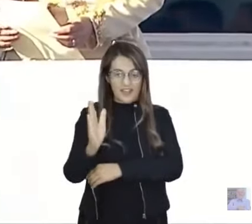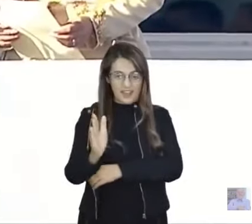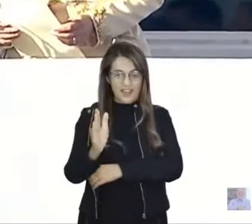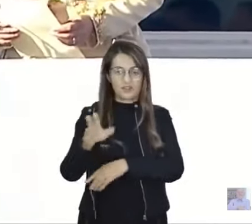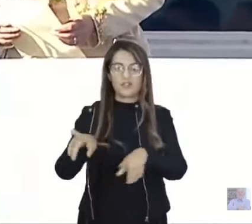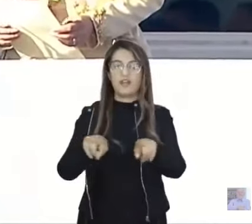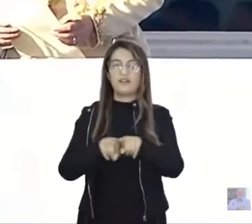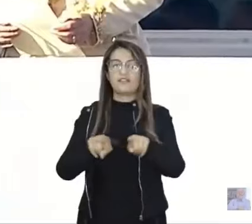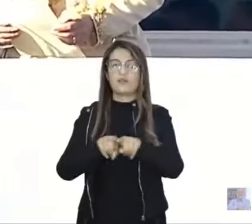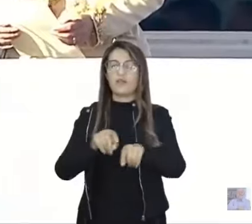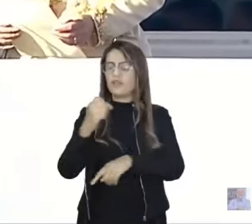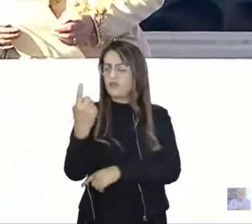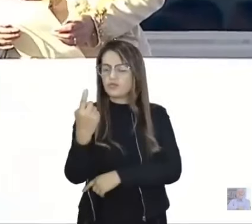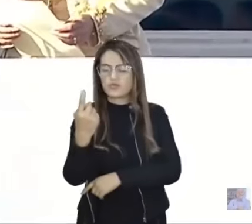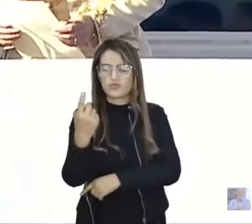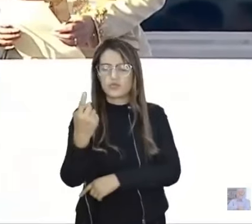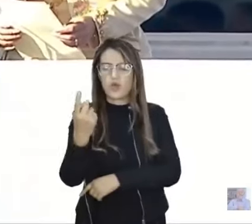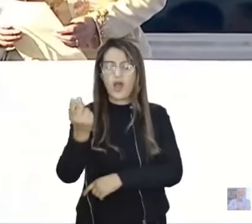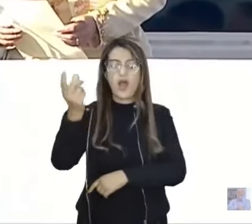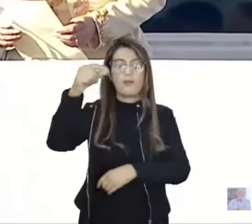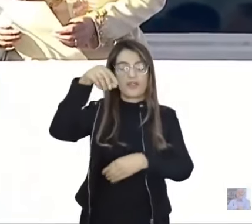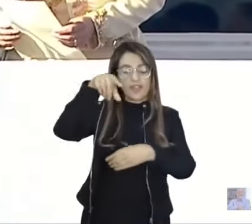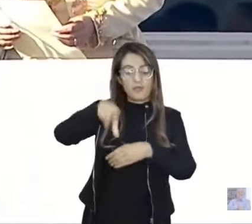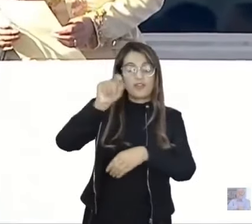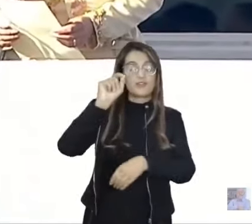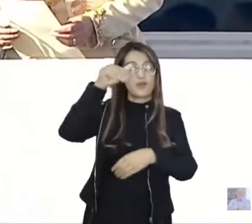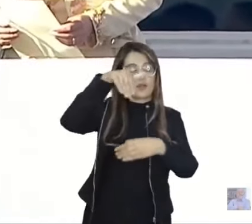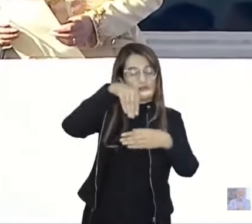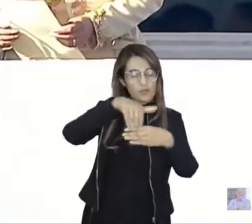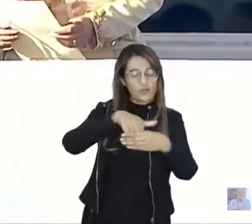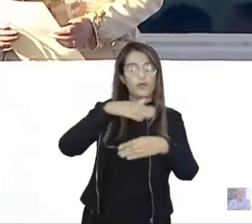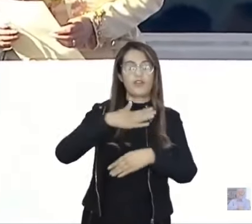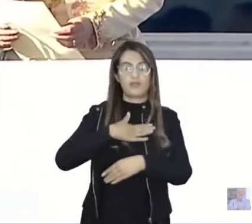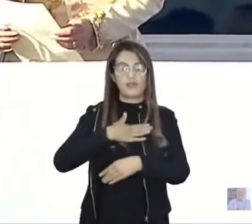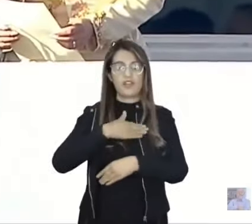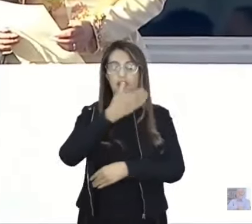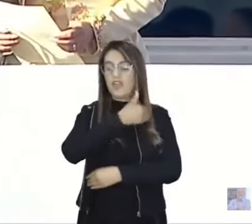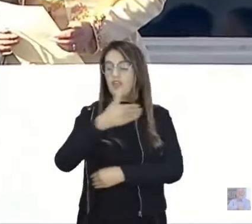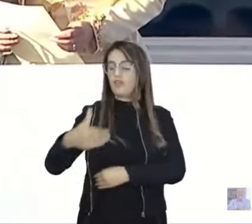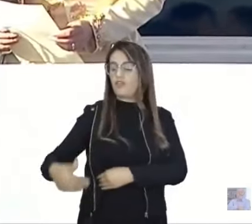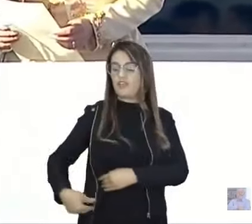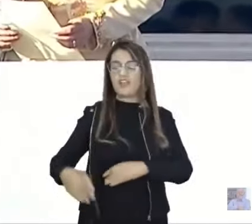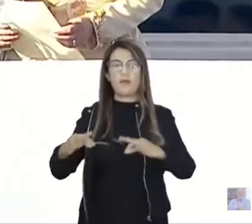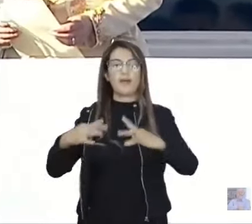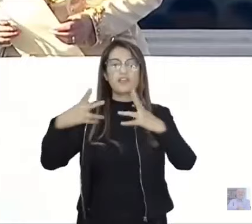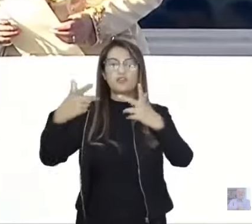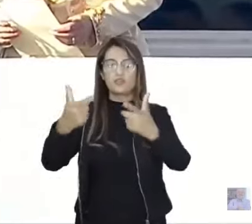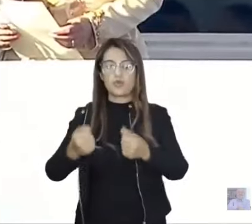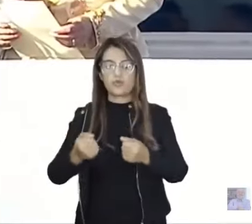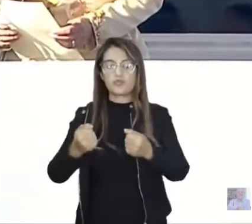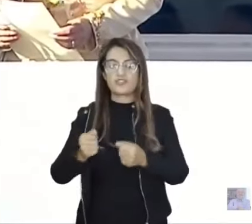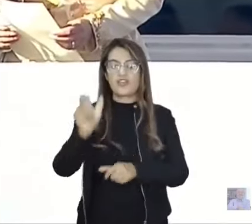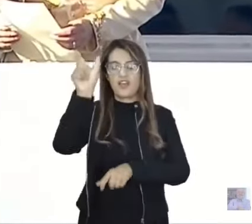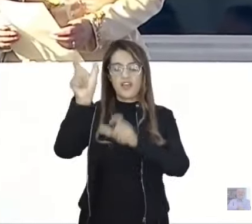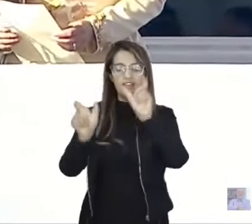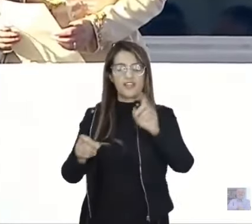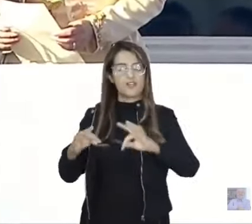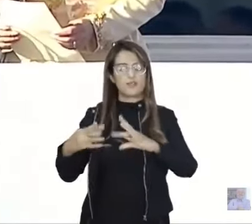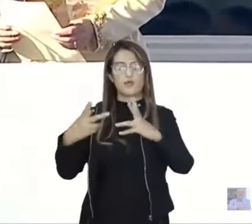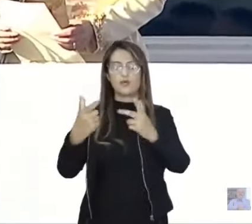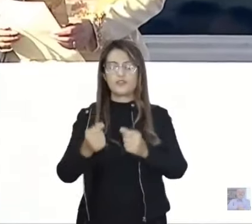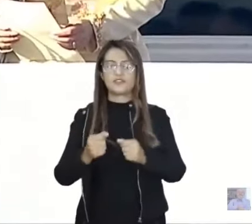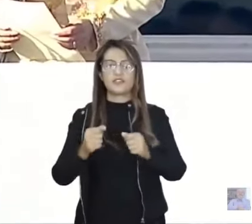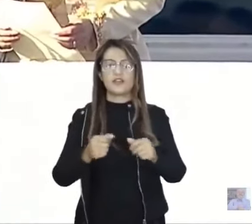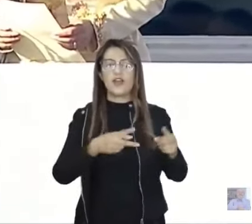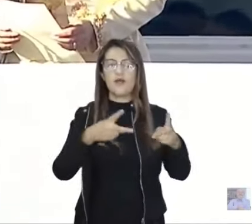para quem votou em mim. Vou governar para todos e todas, olhando para o nosso luminoso futuro